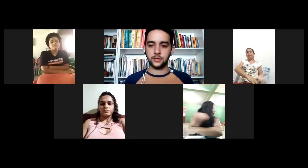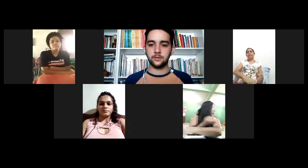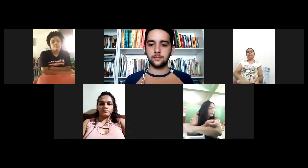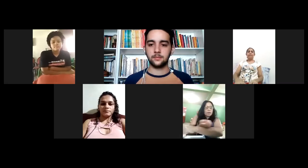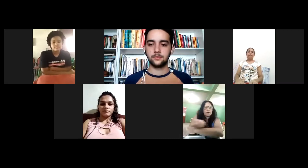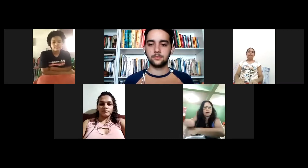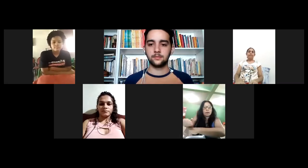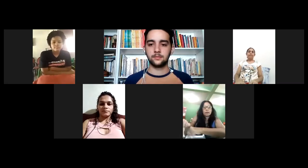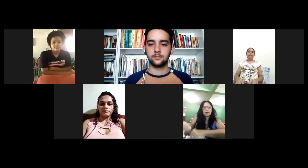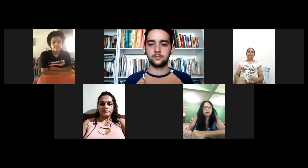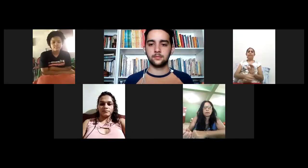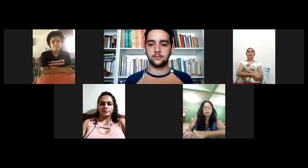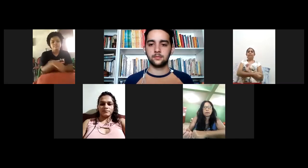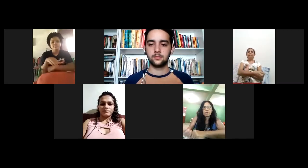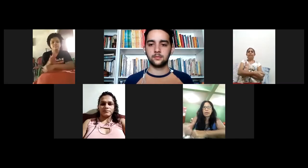bege,